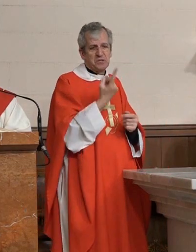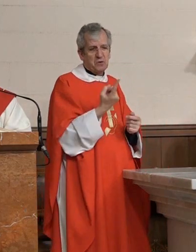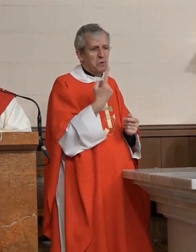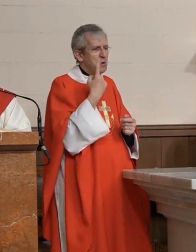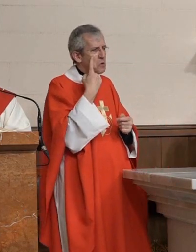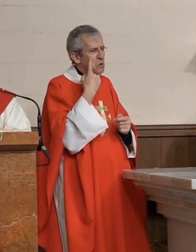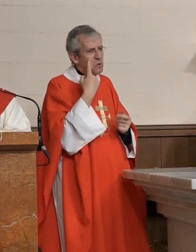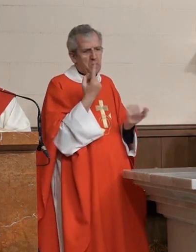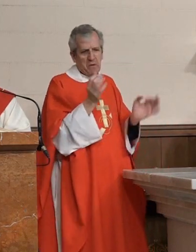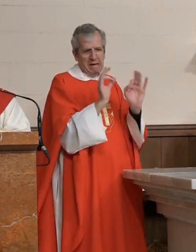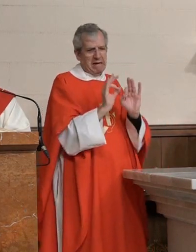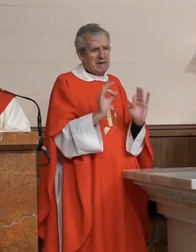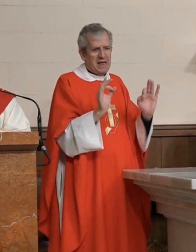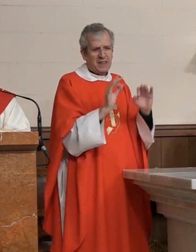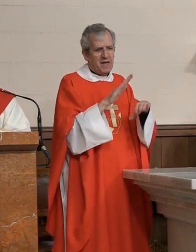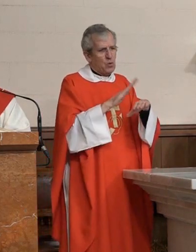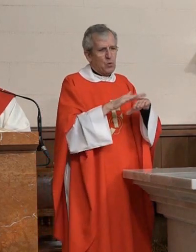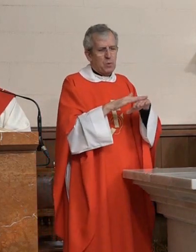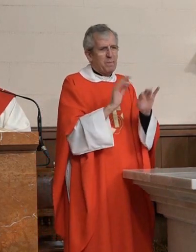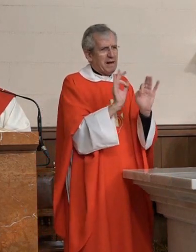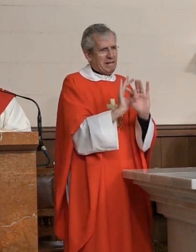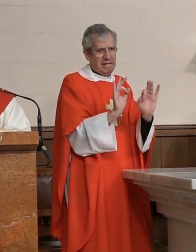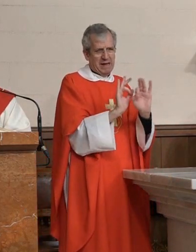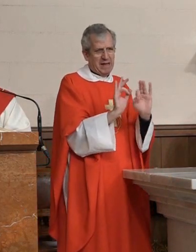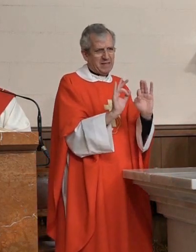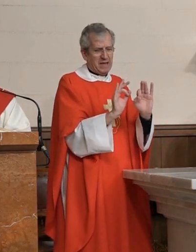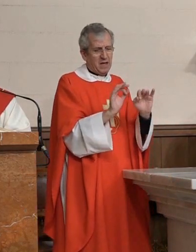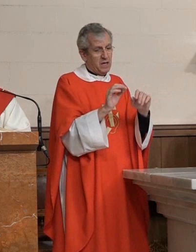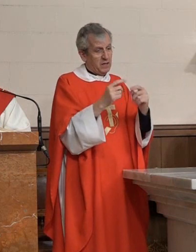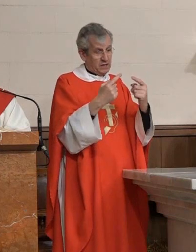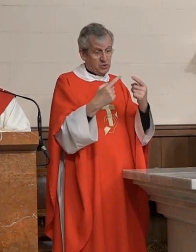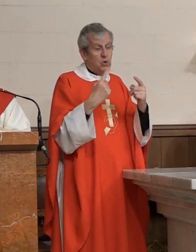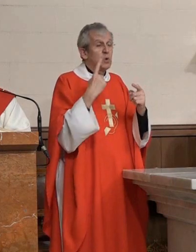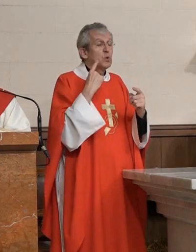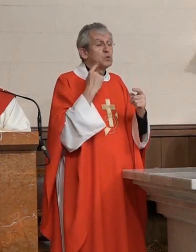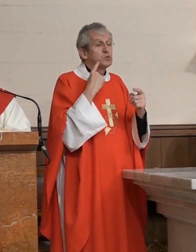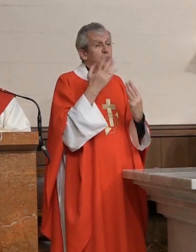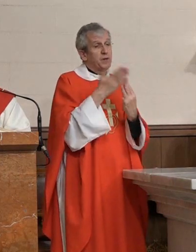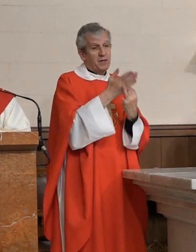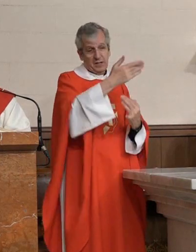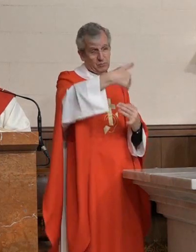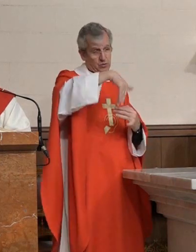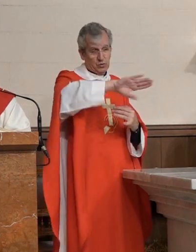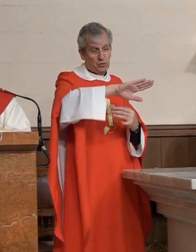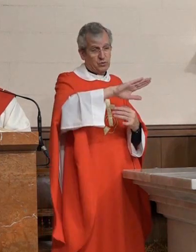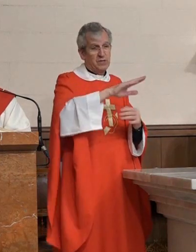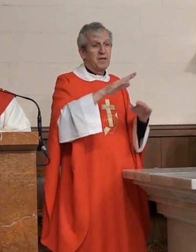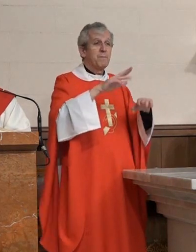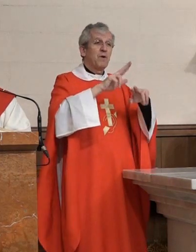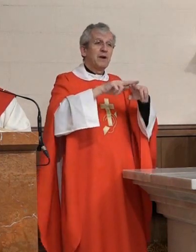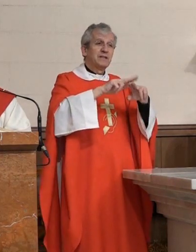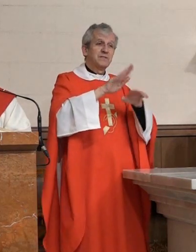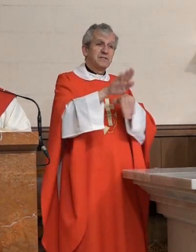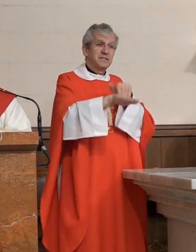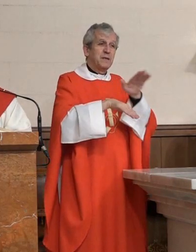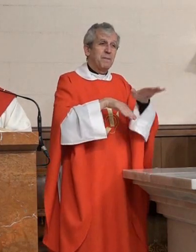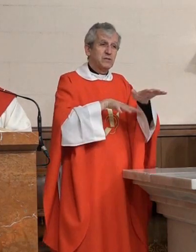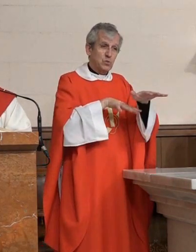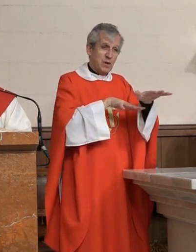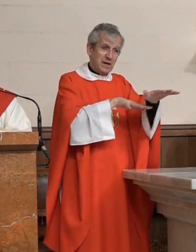Yo no encuentro en él ninguna culpa. Es costumbre entre vosotros que por Pascua ponga a uno en